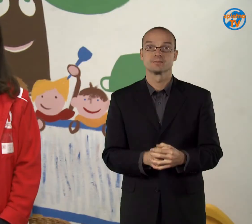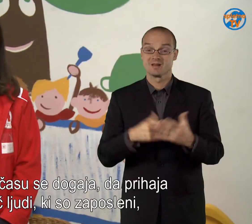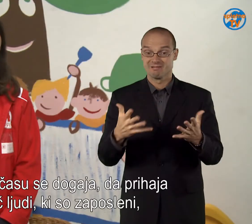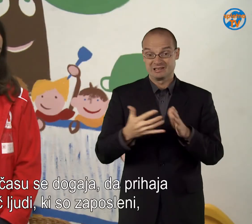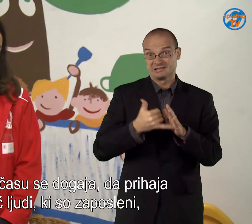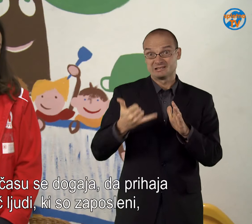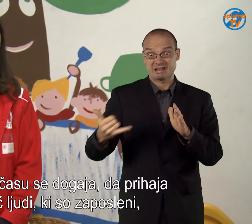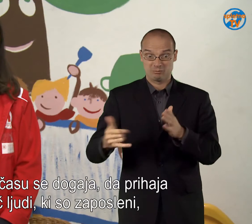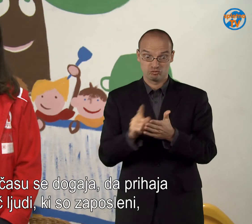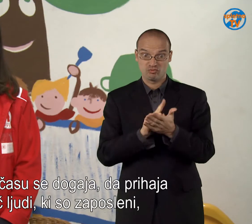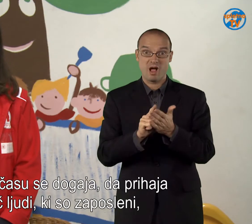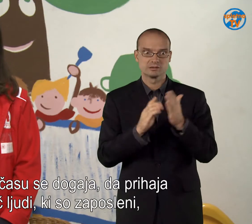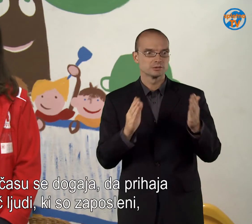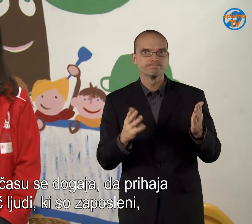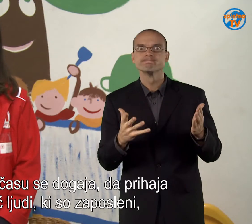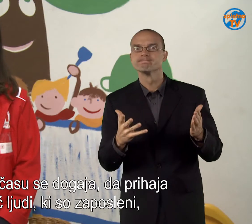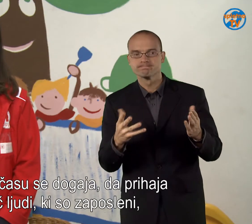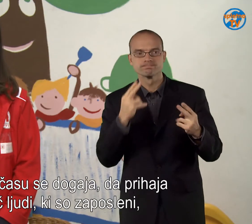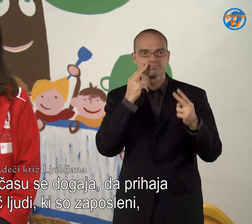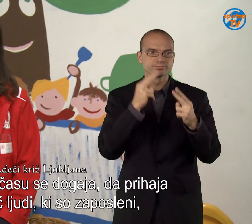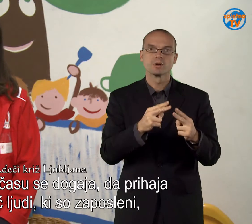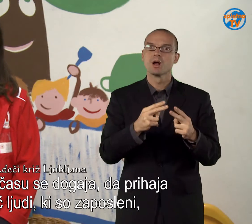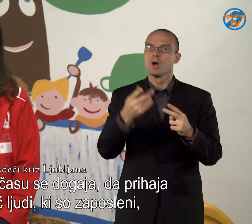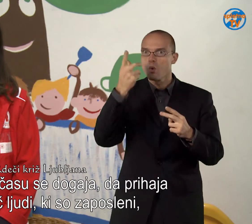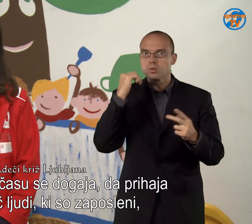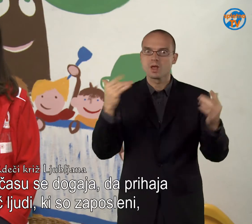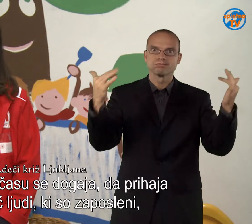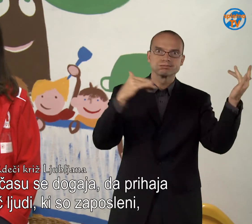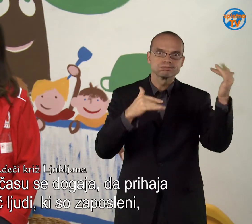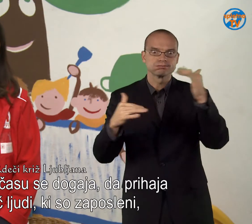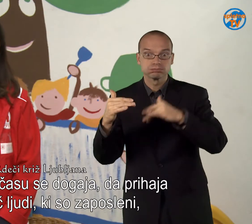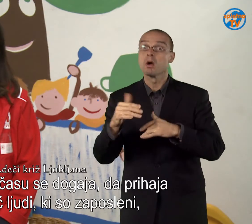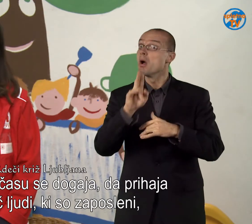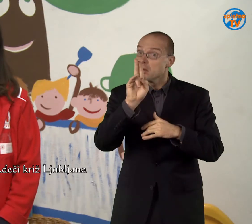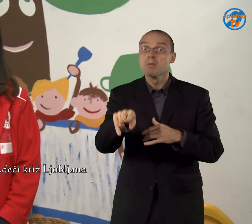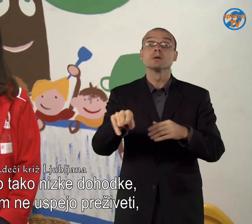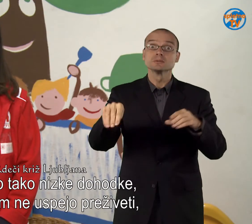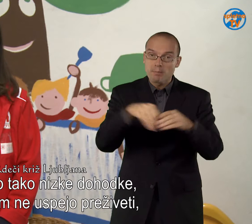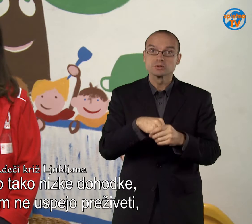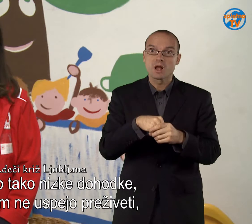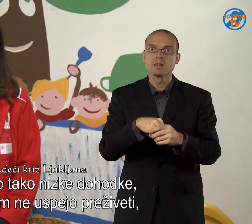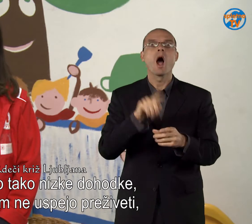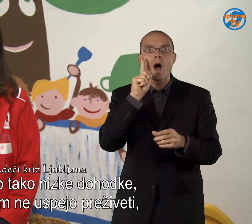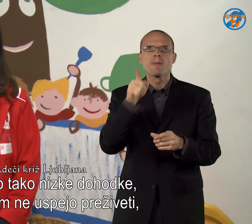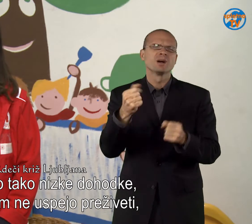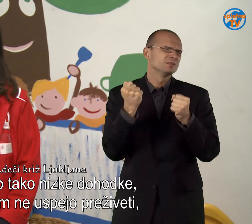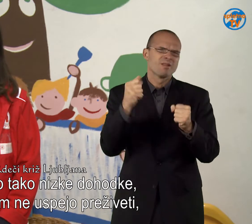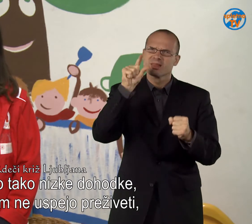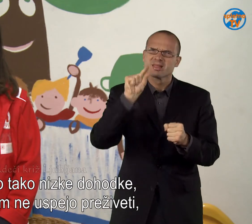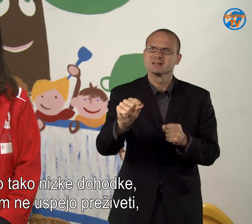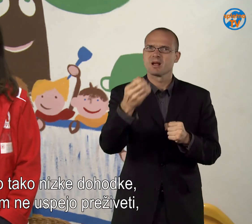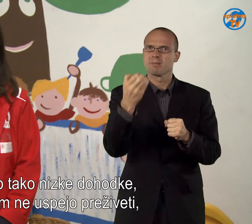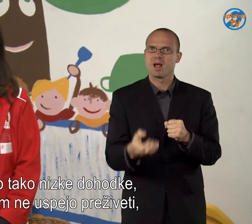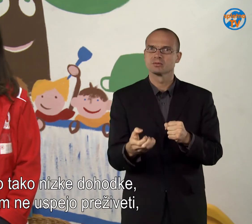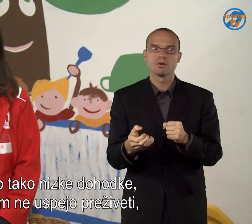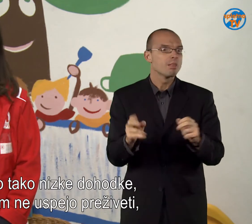V zadnjem času se dogaja vse več, da prihaja vse več ljudi, ki so zaposleni, pa imajo tako nizke osebne dohodke,